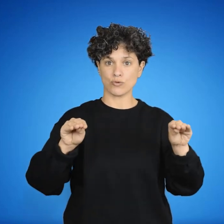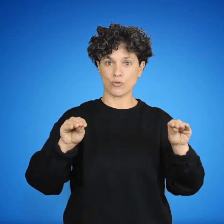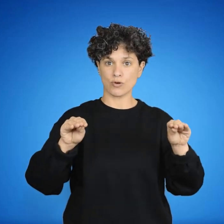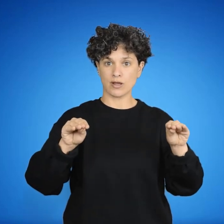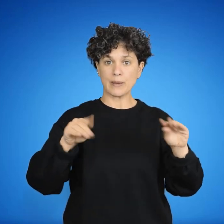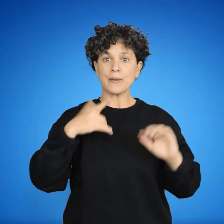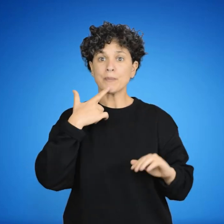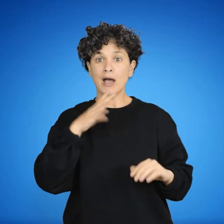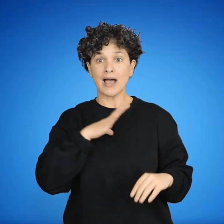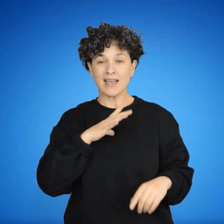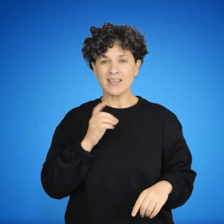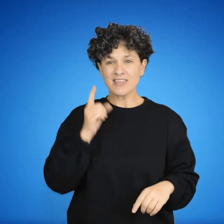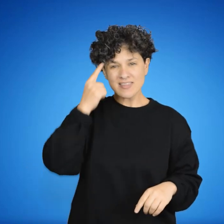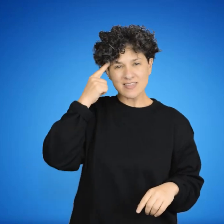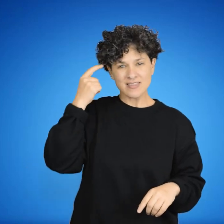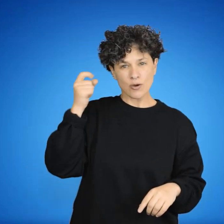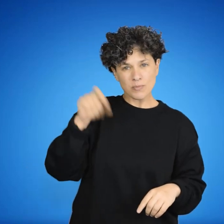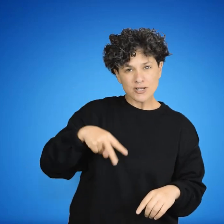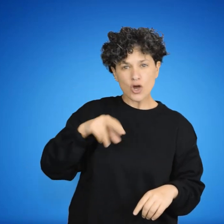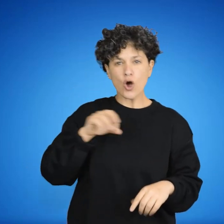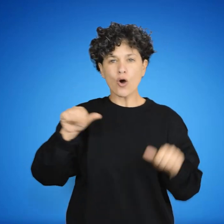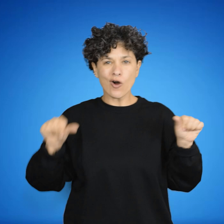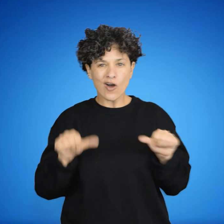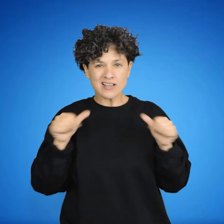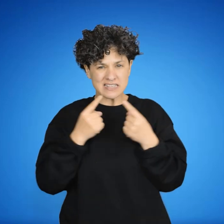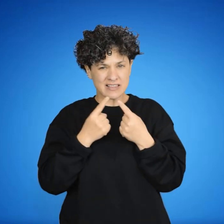serán decididas por el arbitraje u otros medios pacíficos